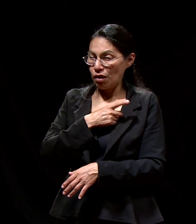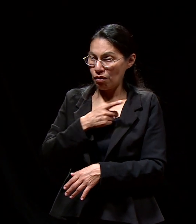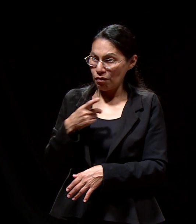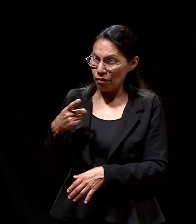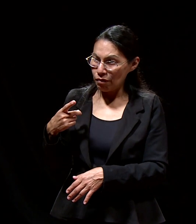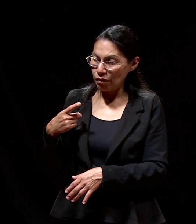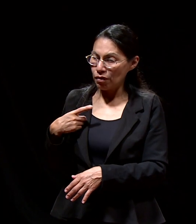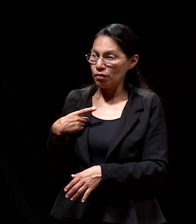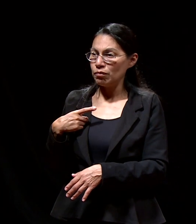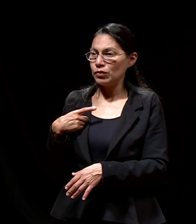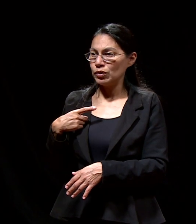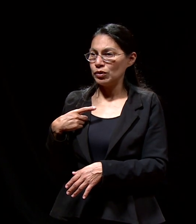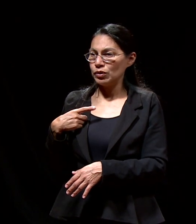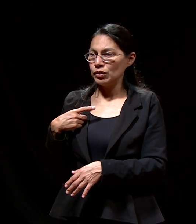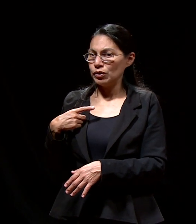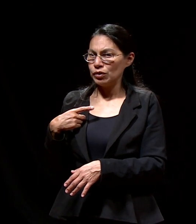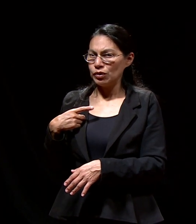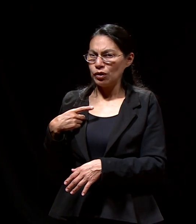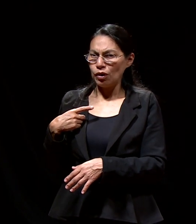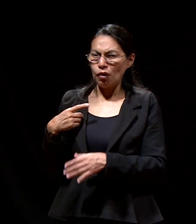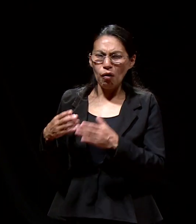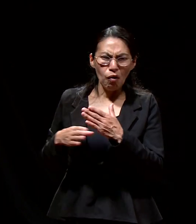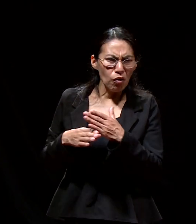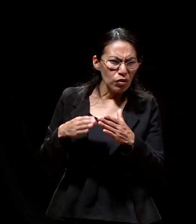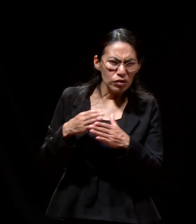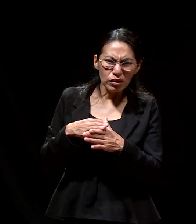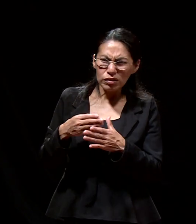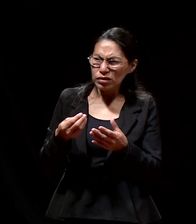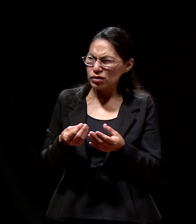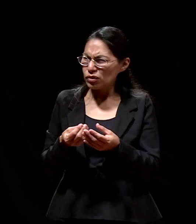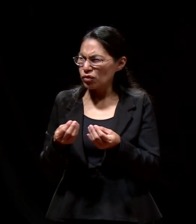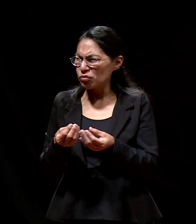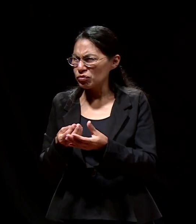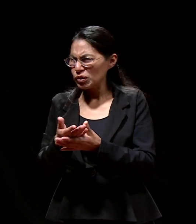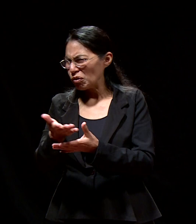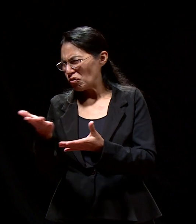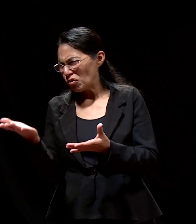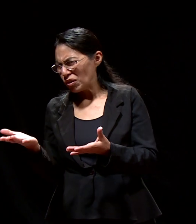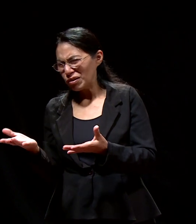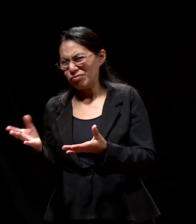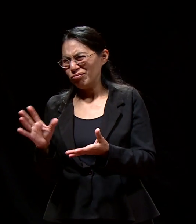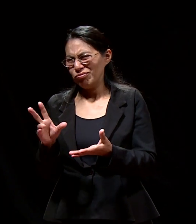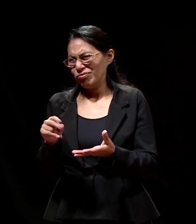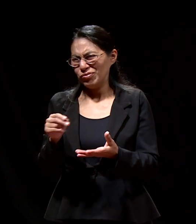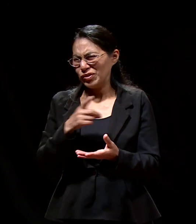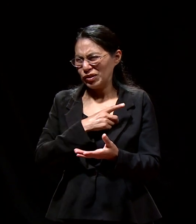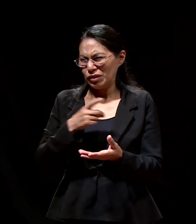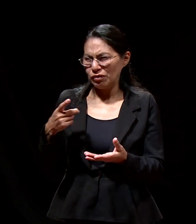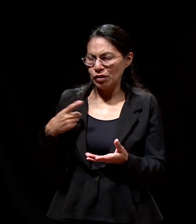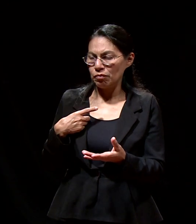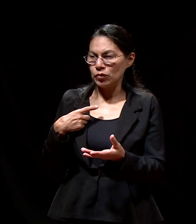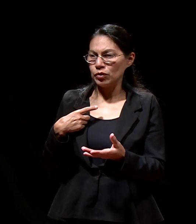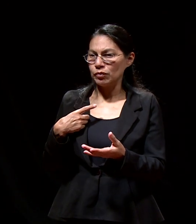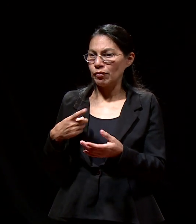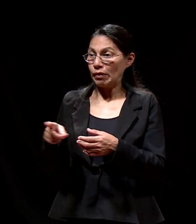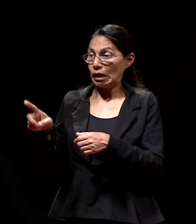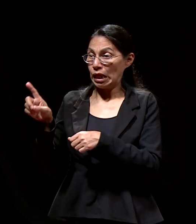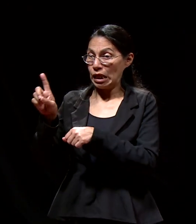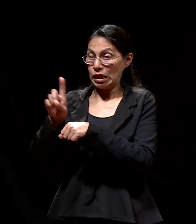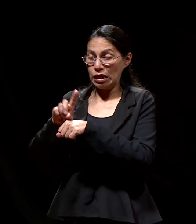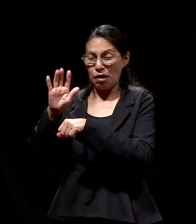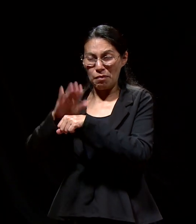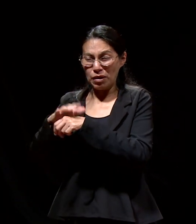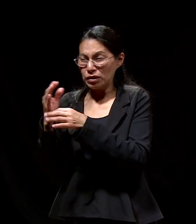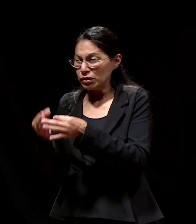evitar en los asuntos seculares y más bien en ese día es importante para la adoración todo día